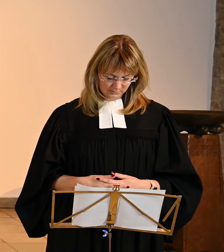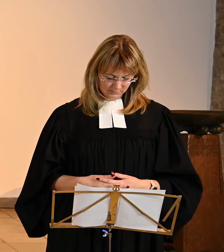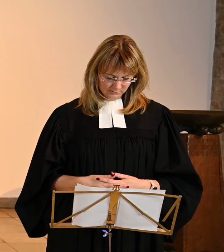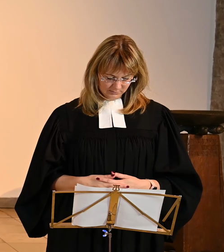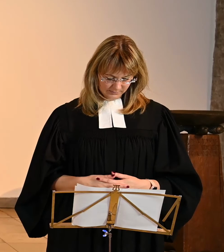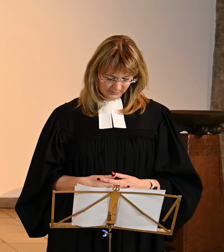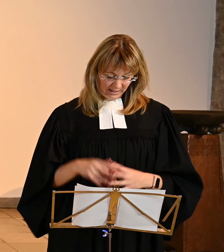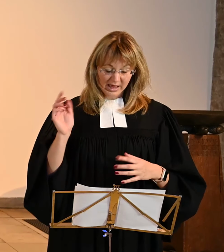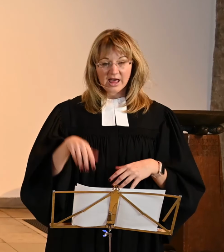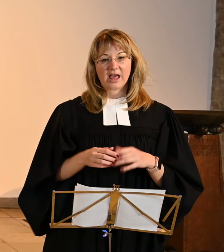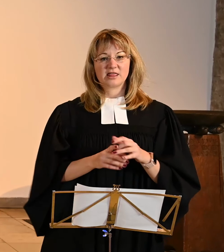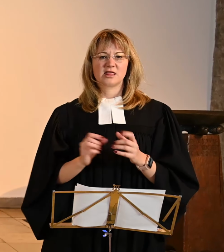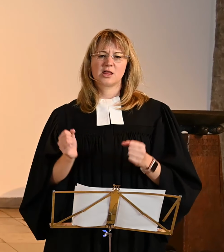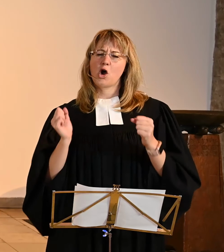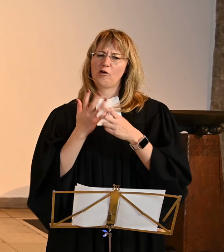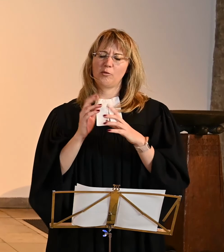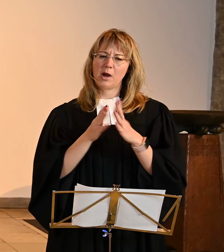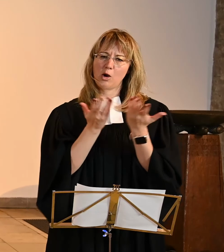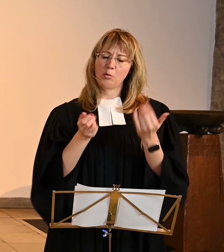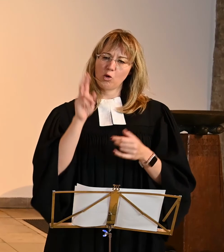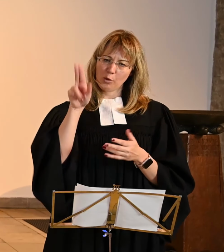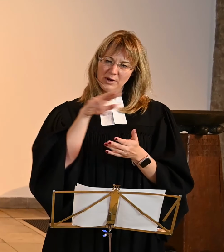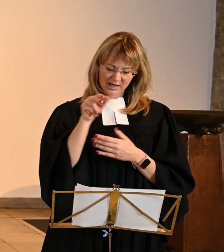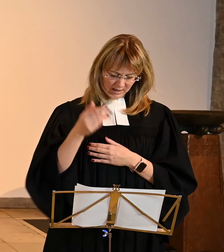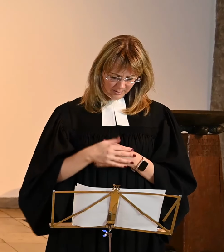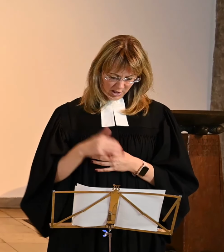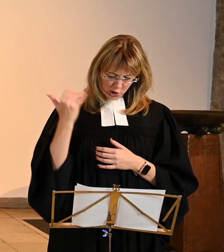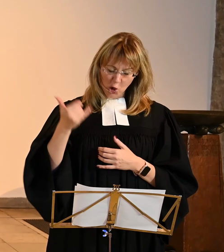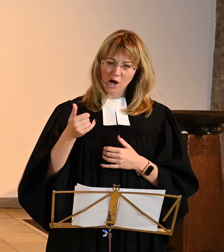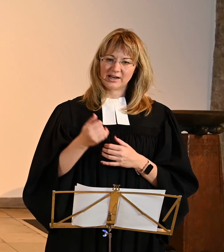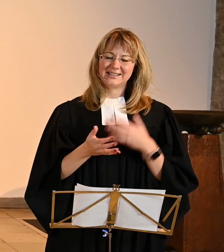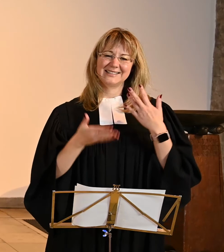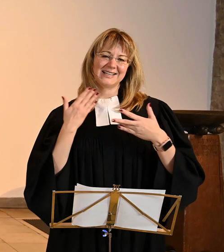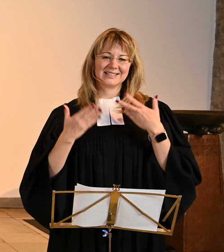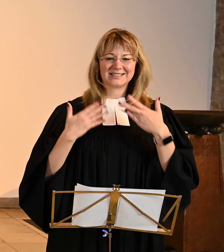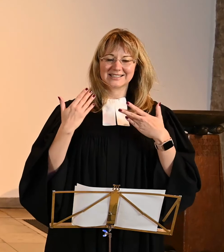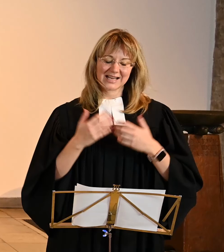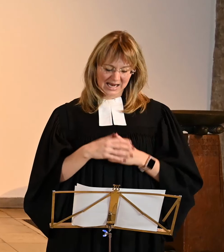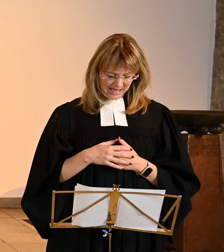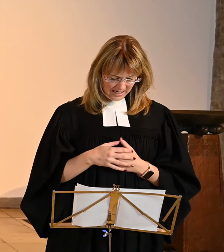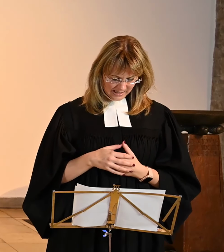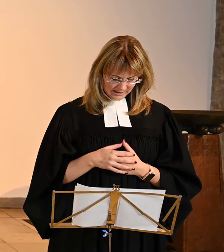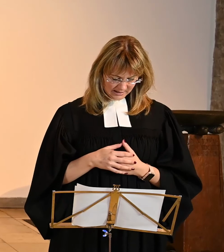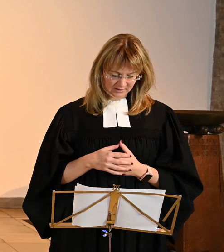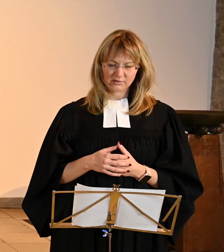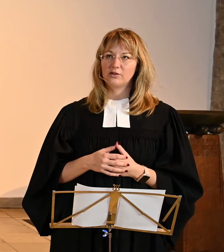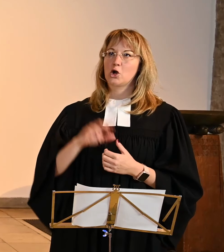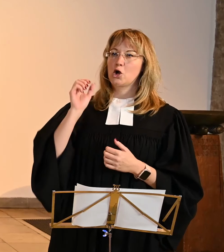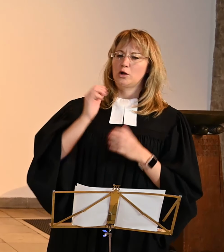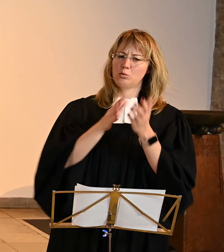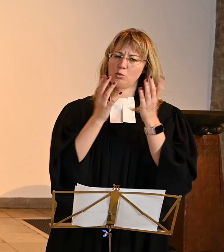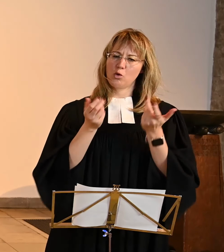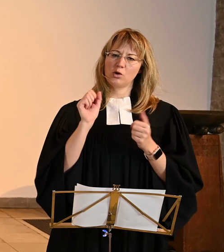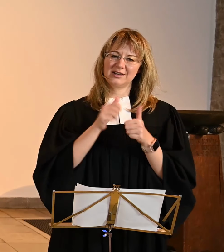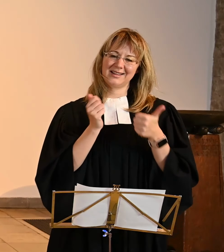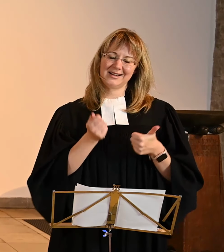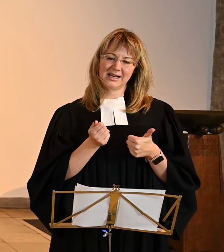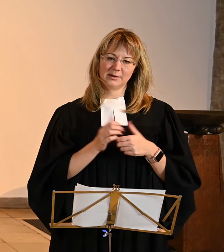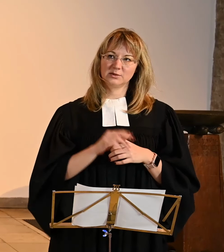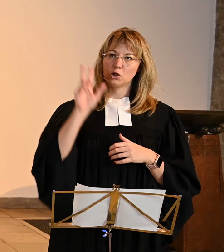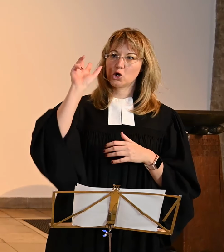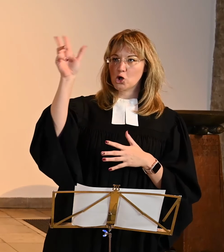In der Offenbarung des Johannes, mit der das Neue Testament endet, ist vom Buch des Lebens die Rede,